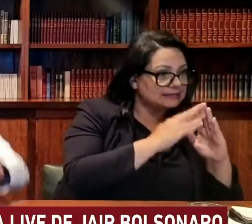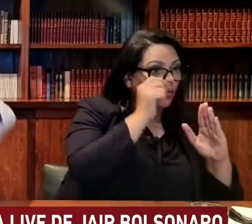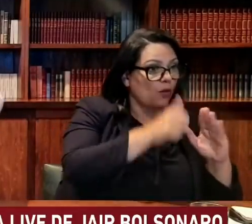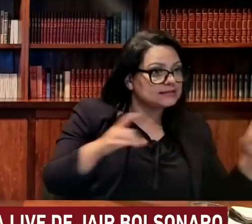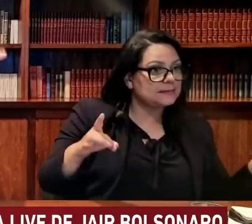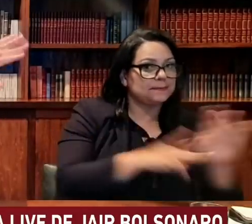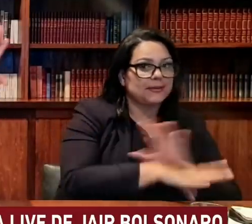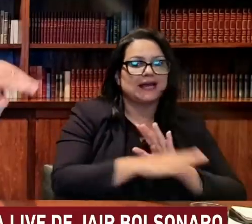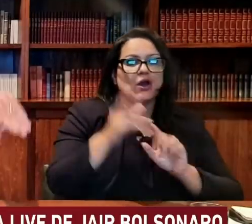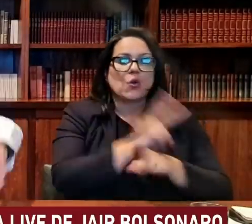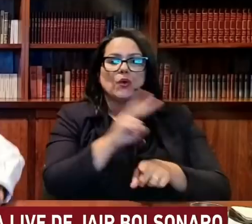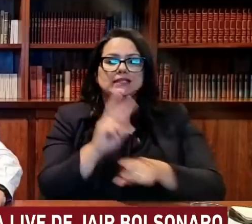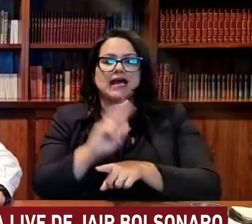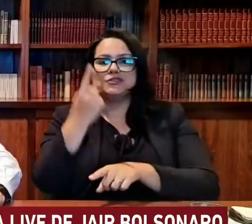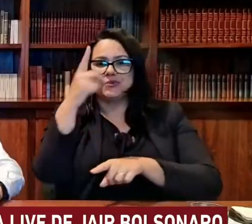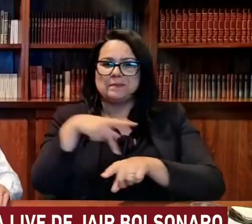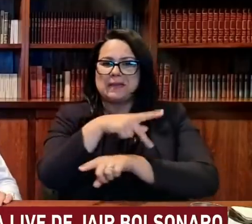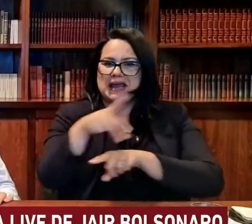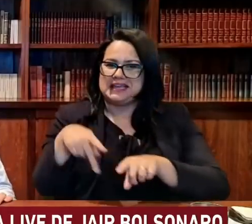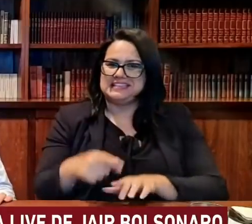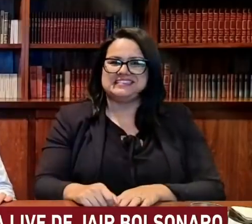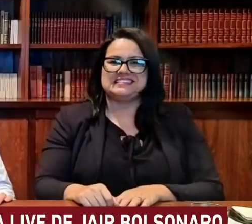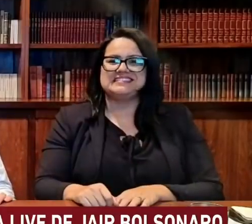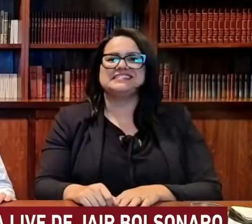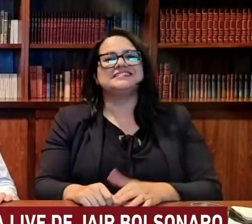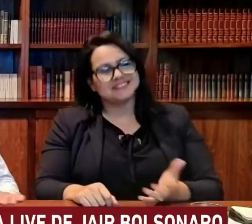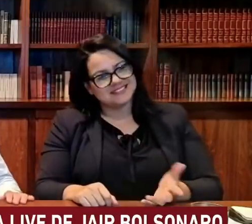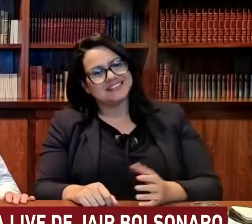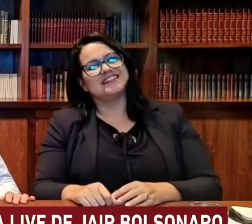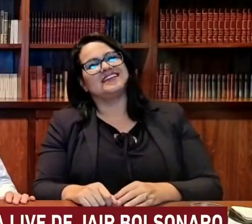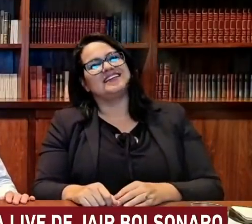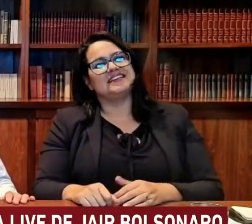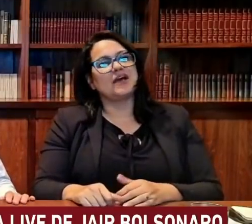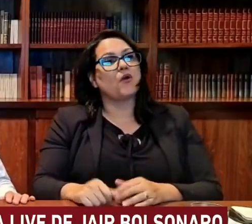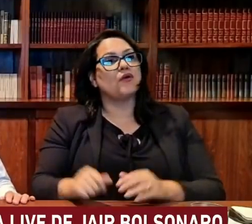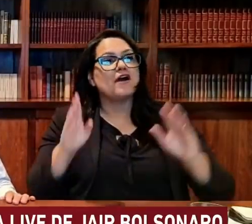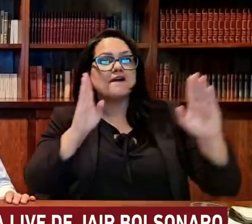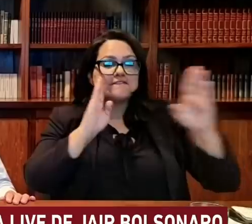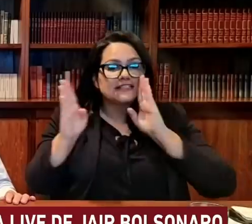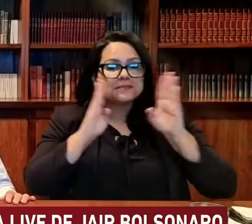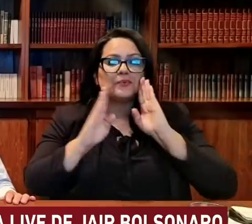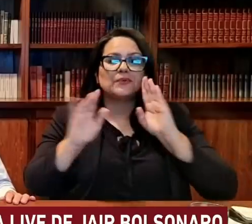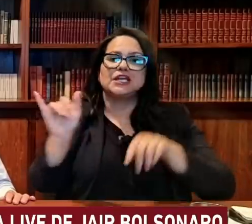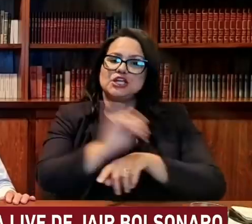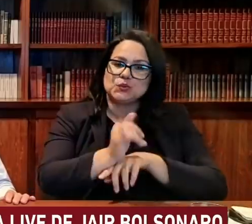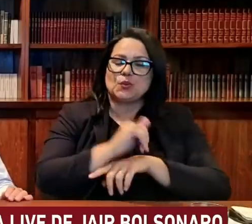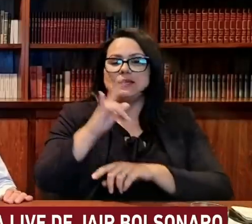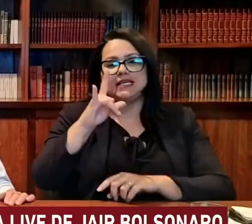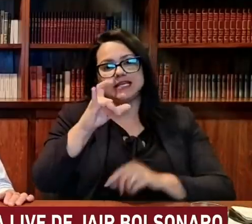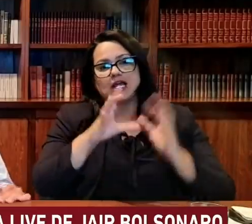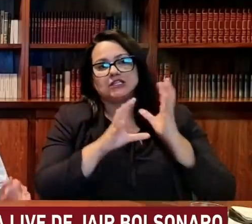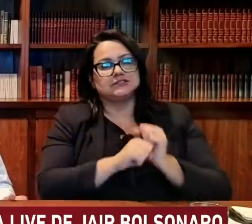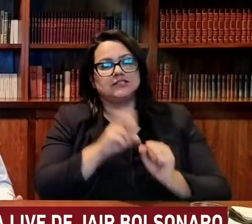entender os problemas de cuidar de um país. Tá certo. Valeu. Vamos lá, pessoal. Facebook, YouTube, Instagram nosso, na ordem de 50